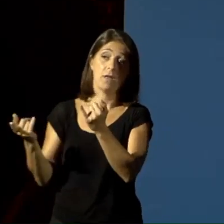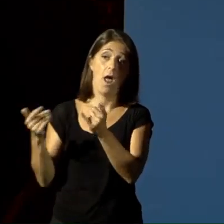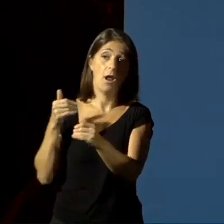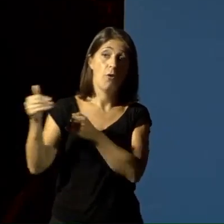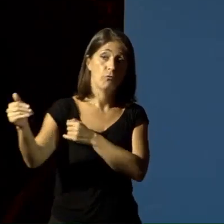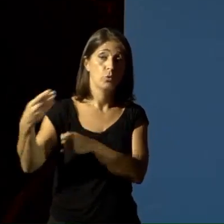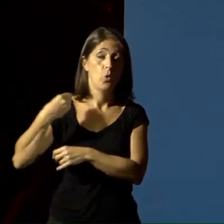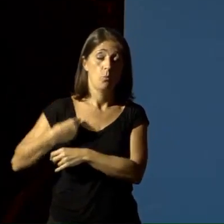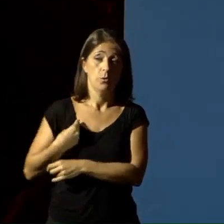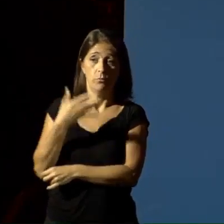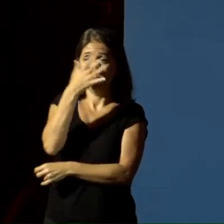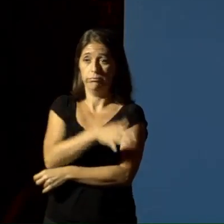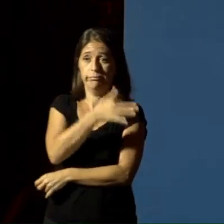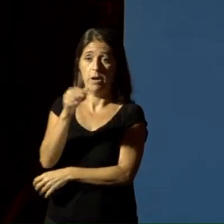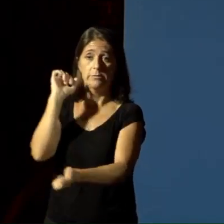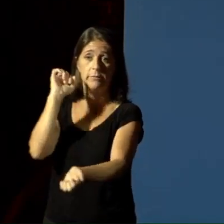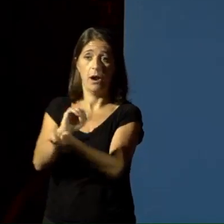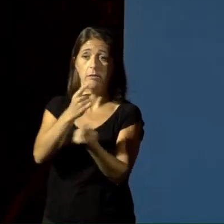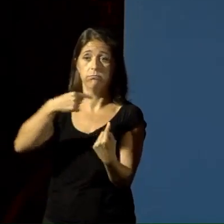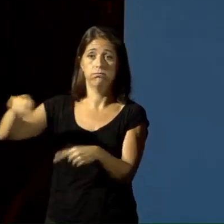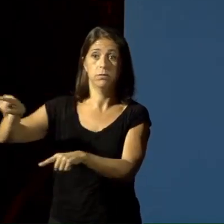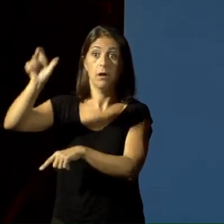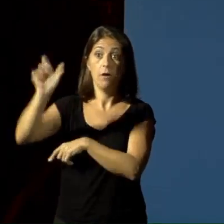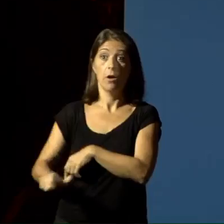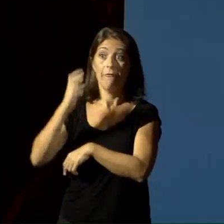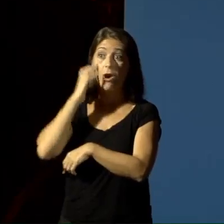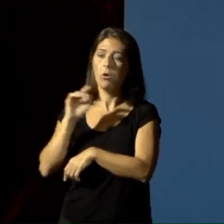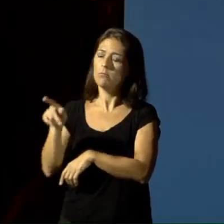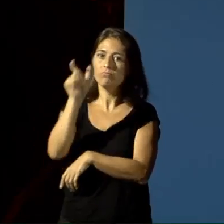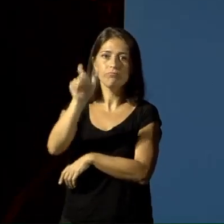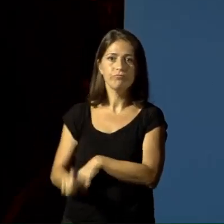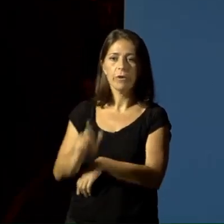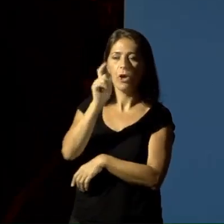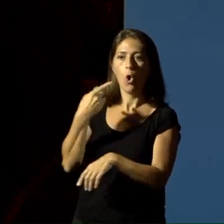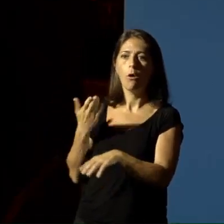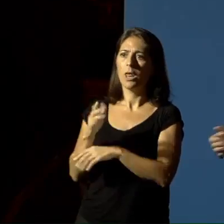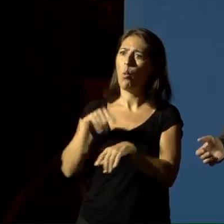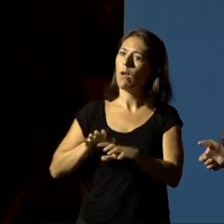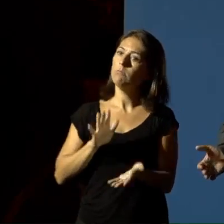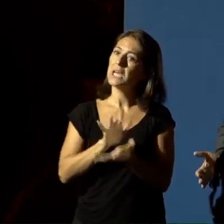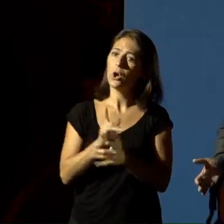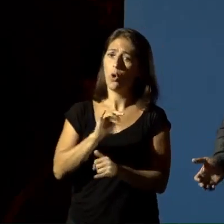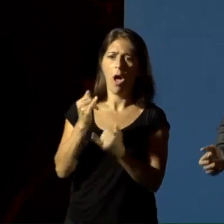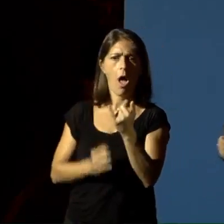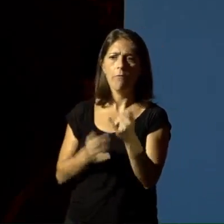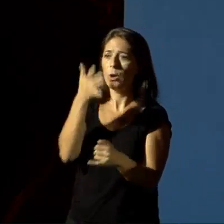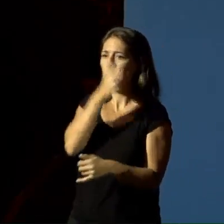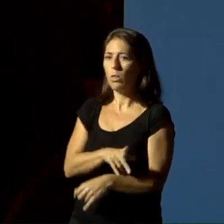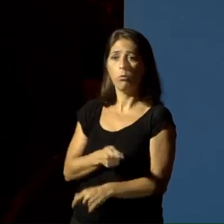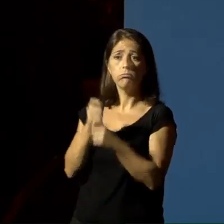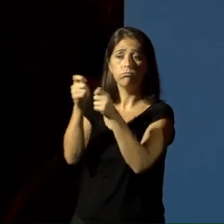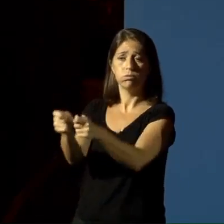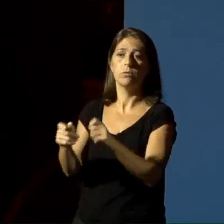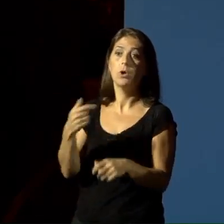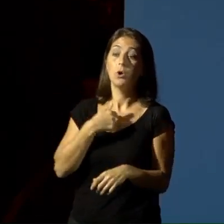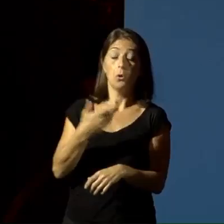fatalidade, imputado e condenado. Rajoy, Feijóo non é o candidato da moderación, é o candidato da imputación. Eu